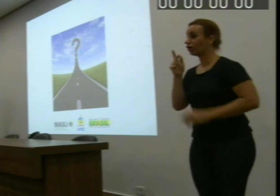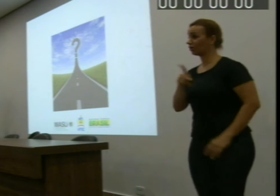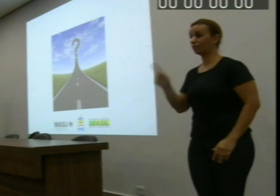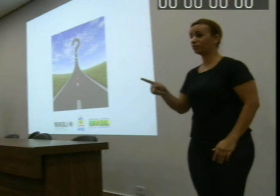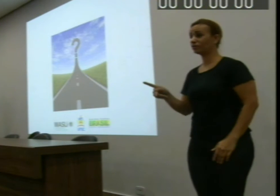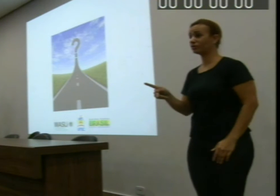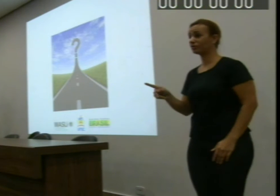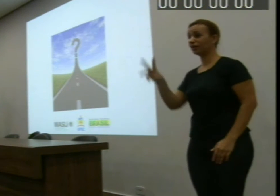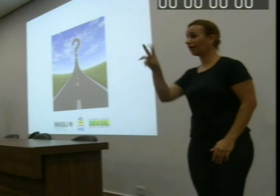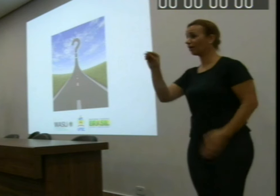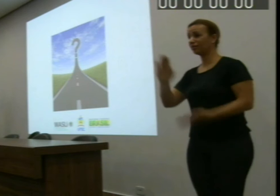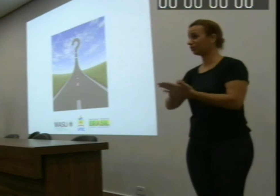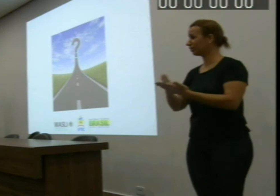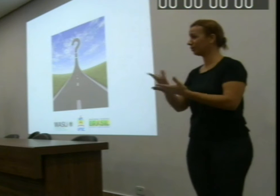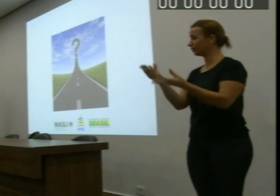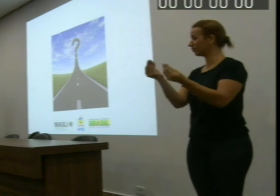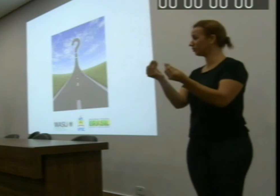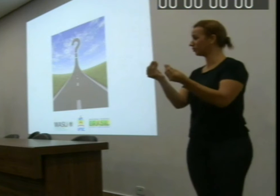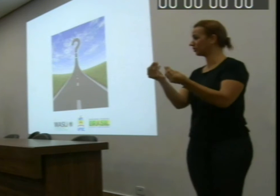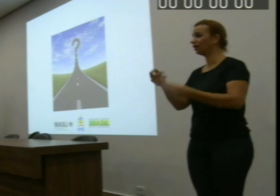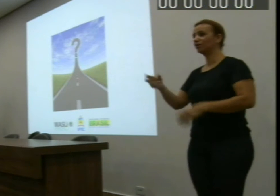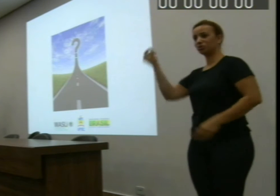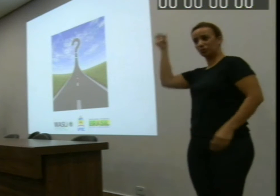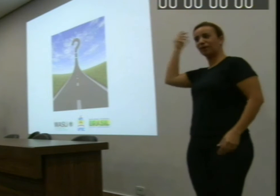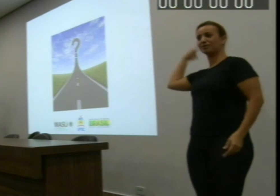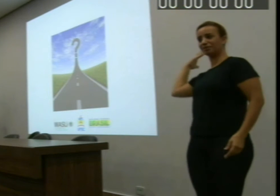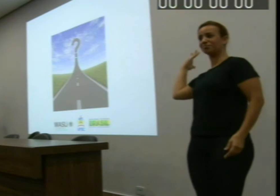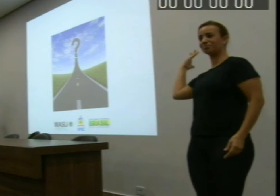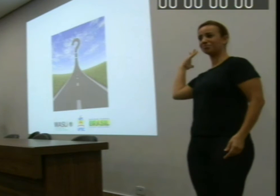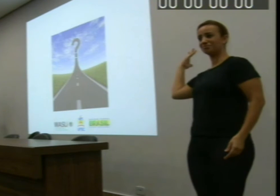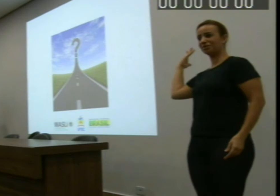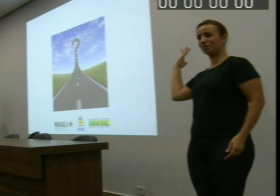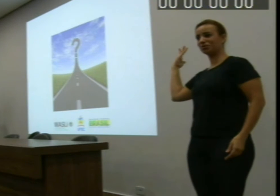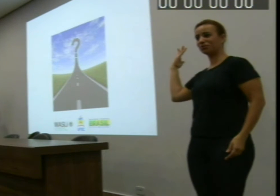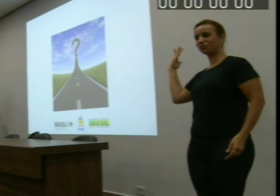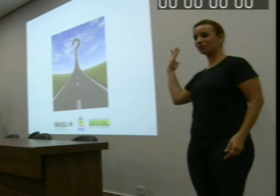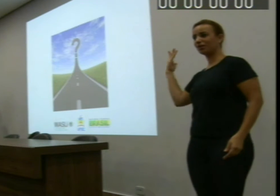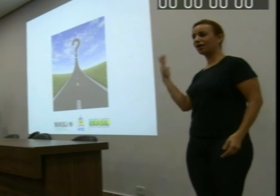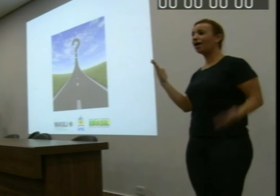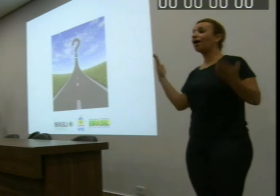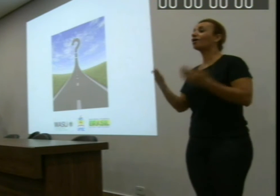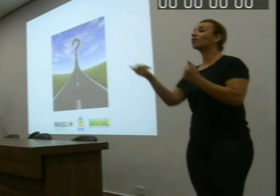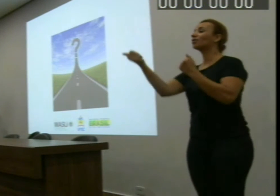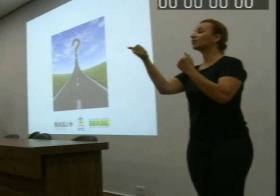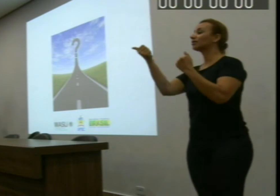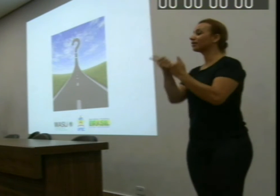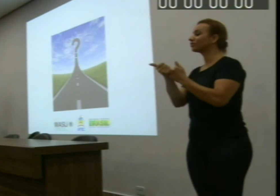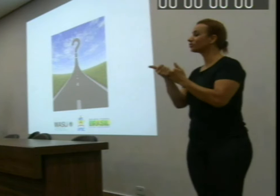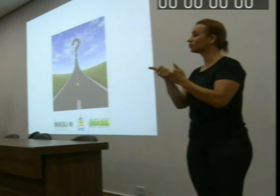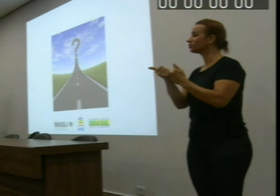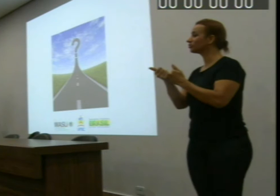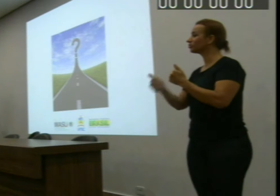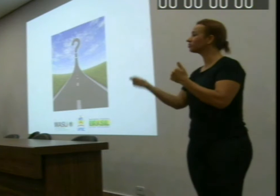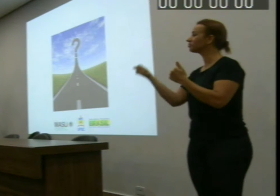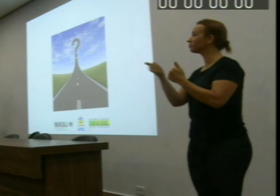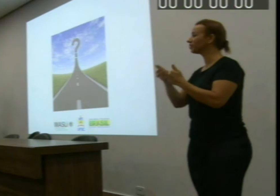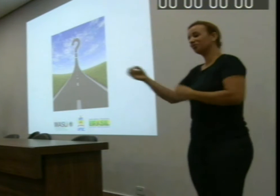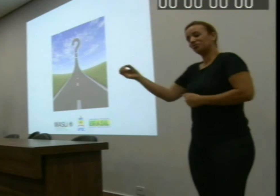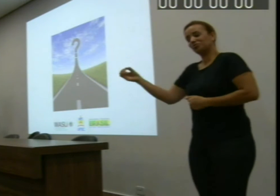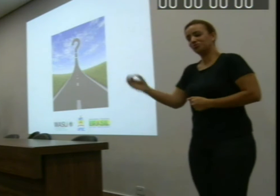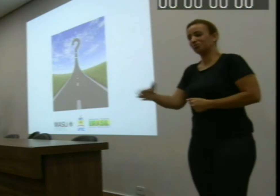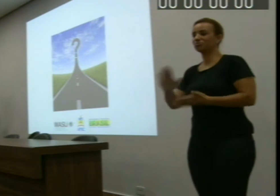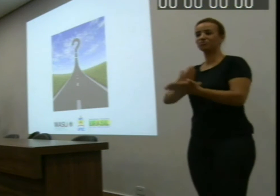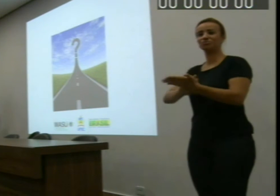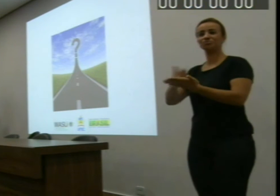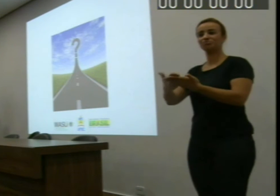oportunidade de interpretar tanto quanto interpretava anteriormente agora quem substitui a lacuna que ela deixou novos intérpretes